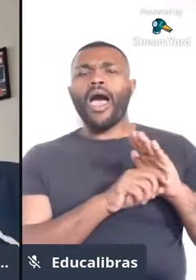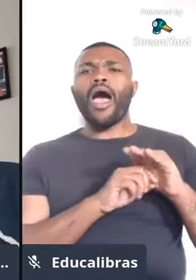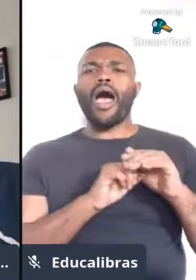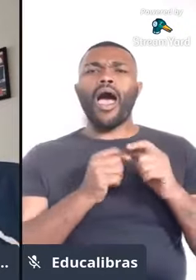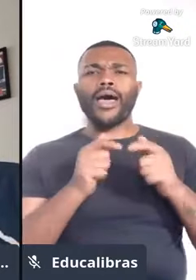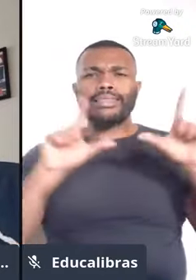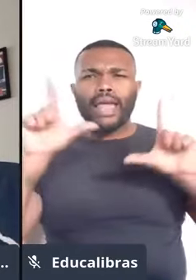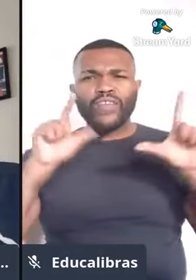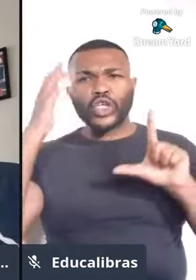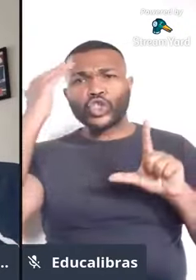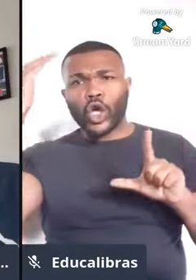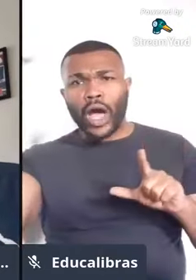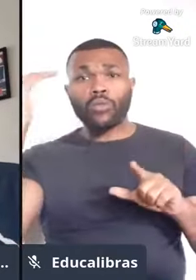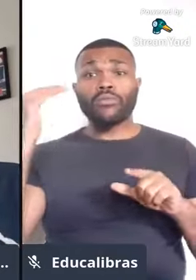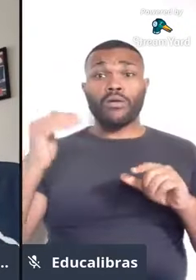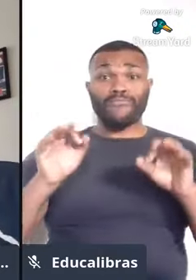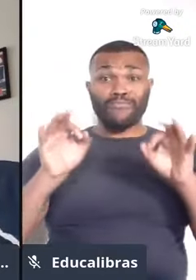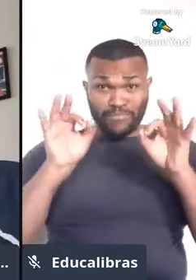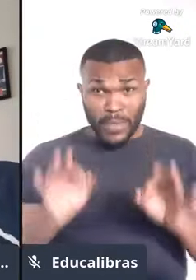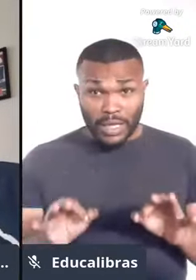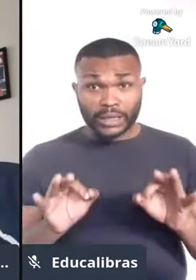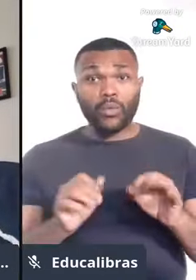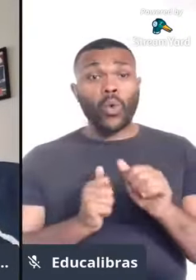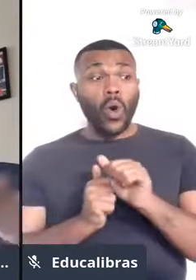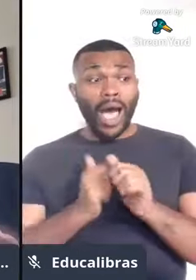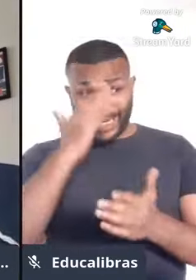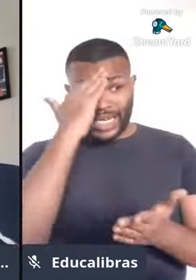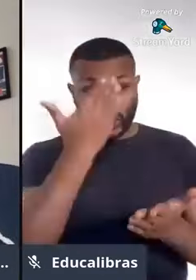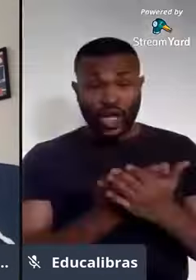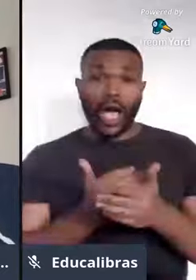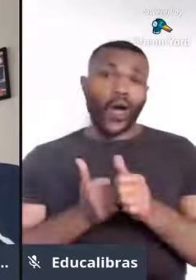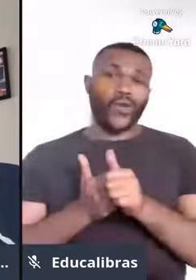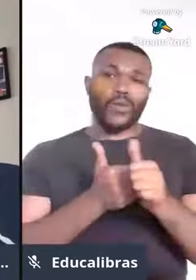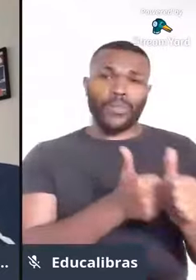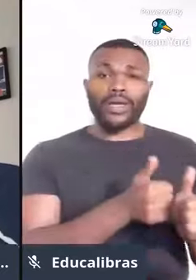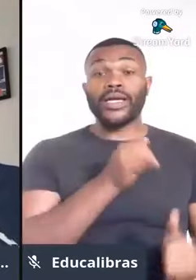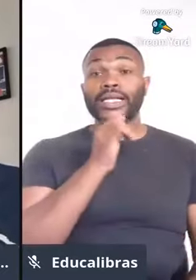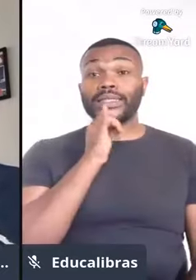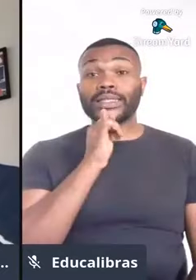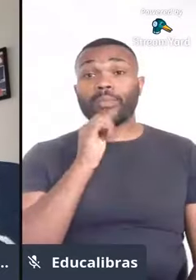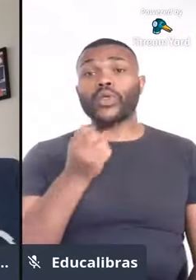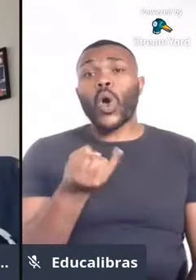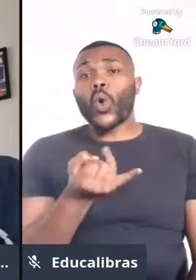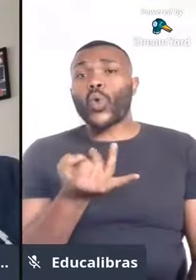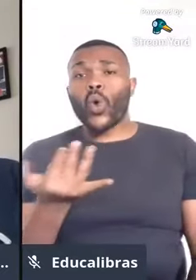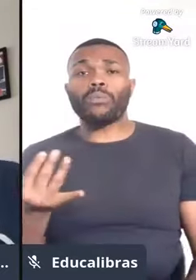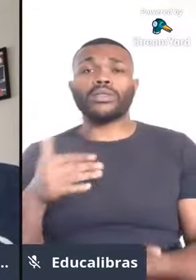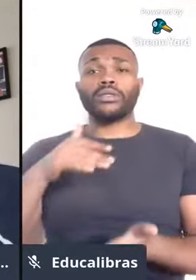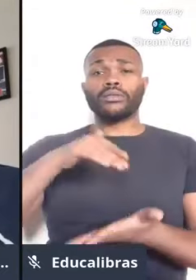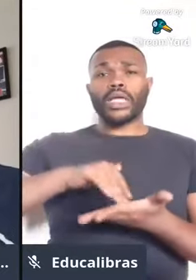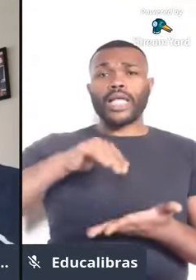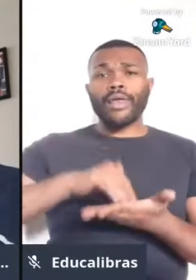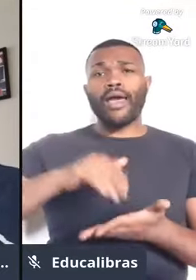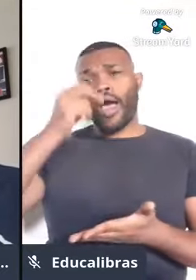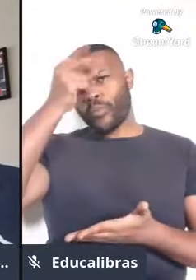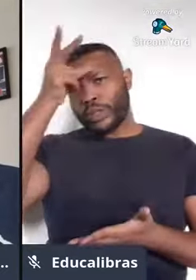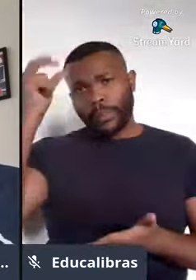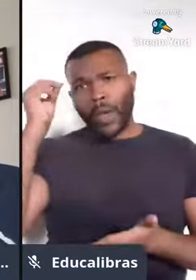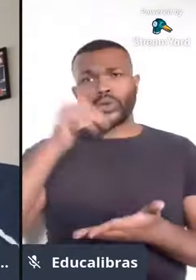nas instituições que você acompanha. Então, você tem, por exemplo, diversas instituições, Secretaria Municipal, Secretaria Nacional,